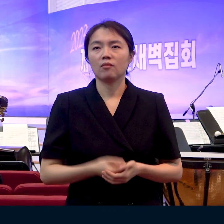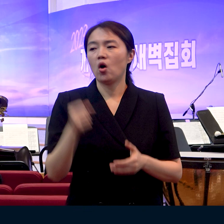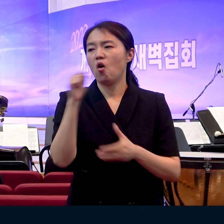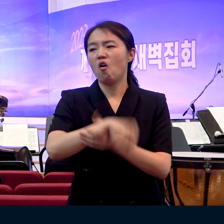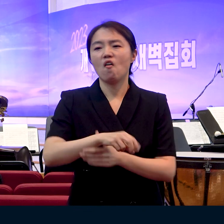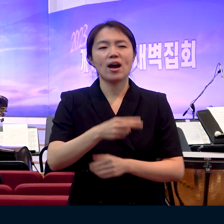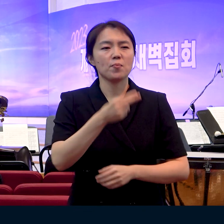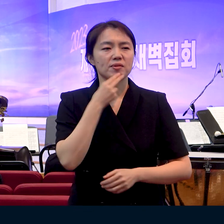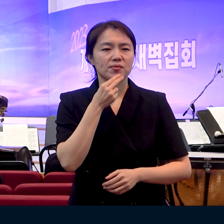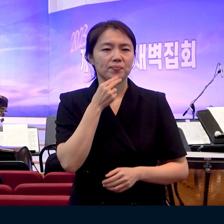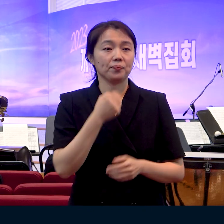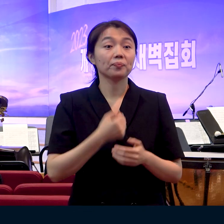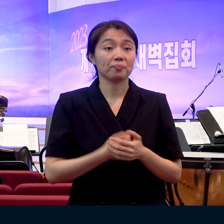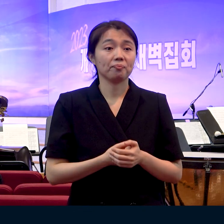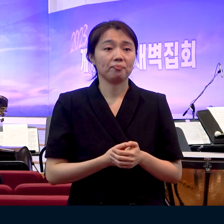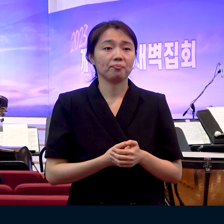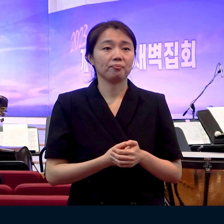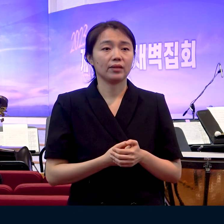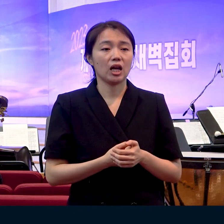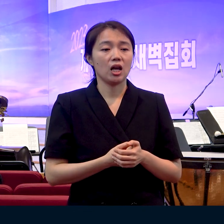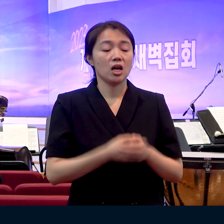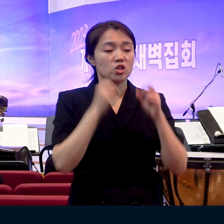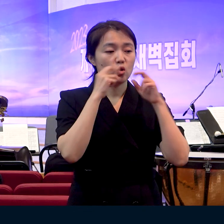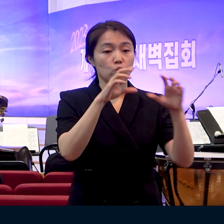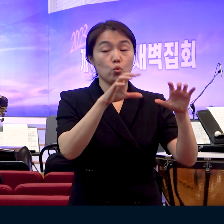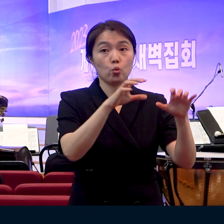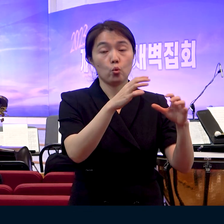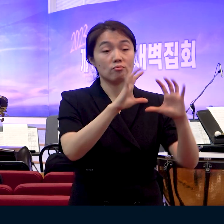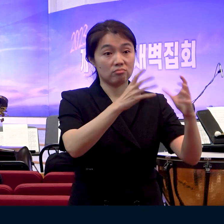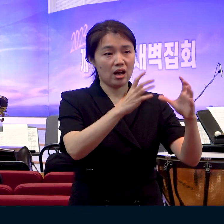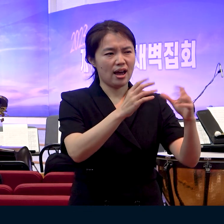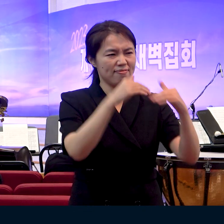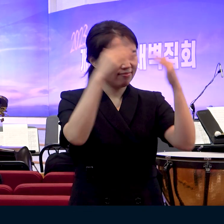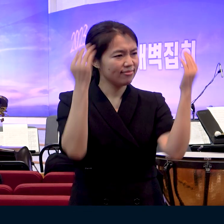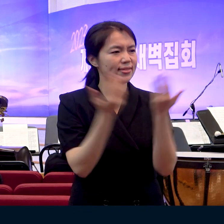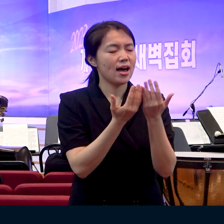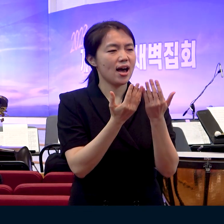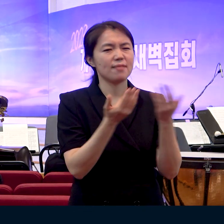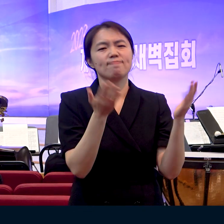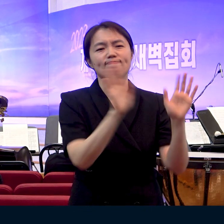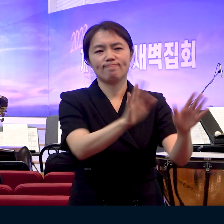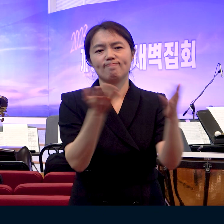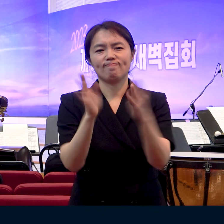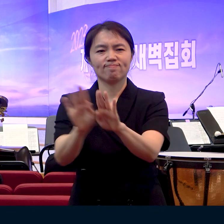예, 그렇게 따지면 선교지가 다 닫혔습니다. 누구도 안 받아줘요.